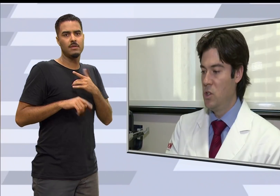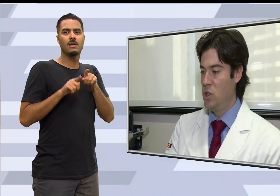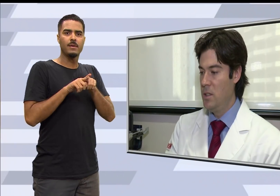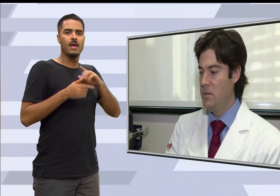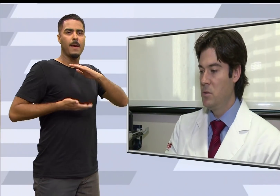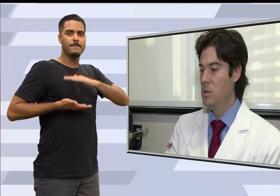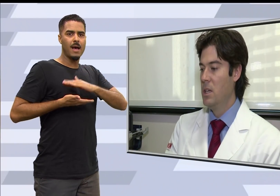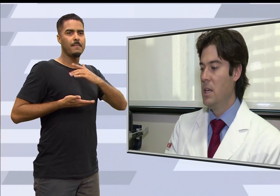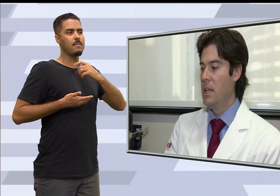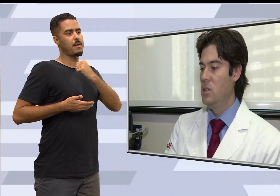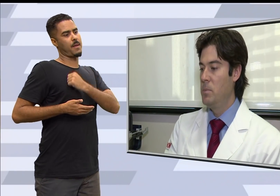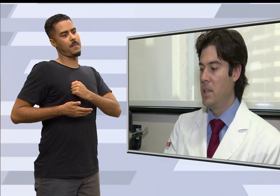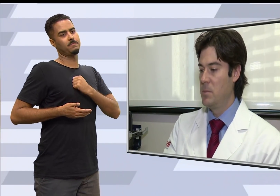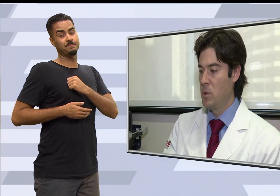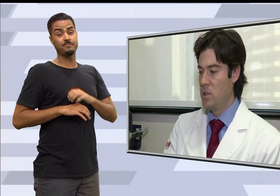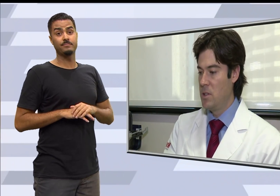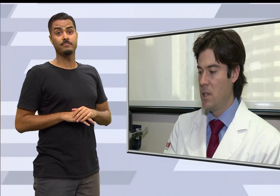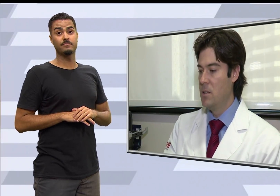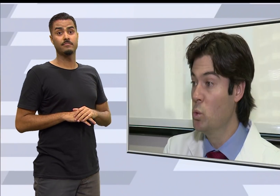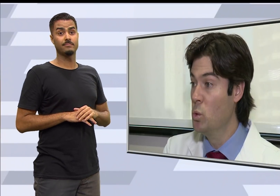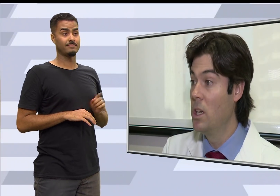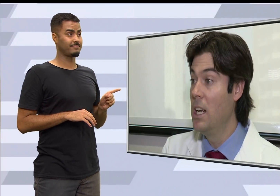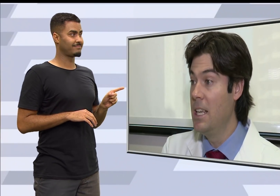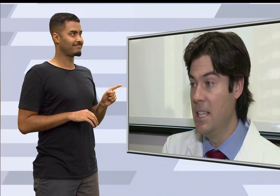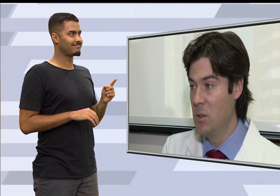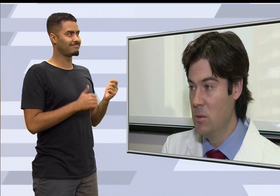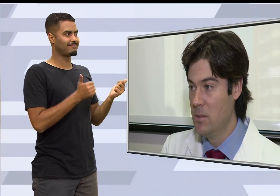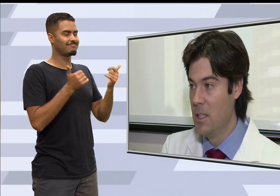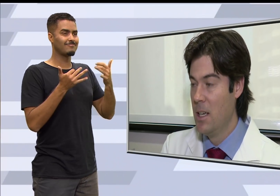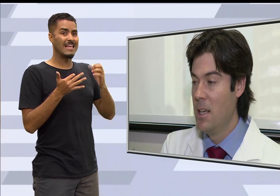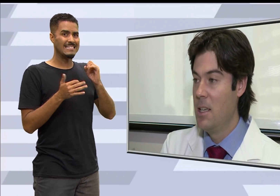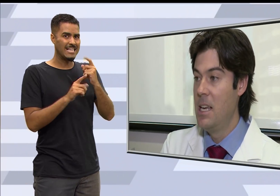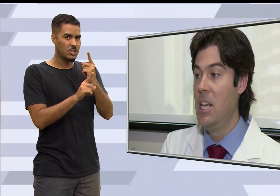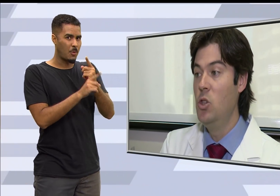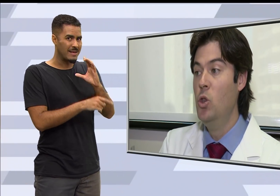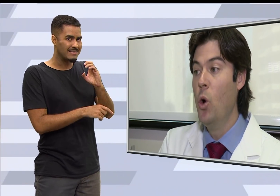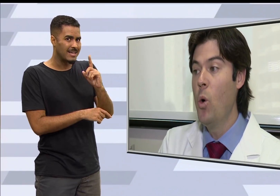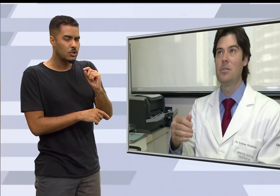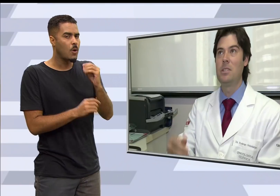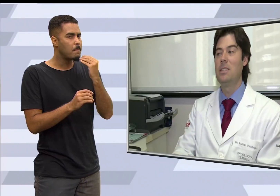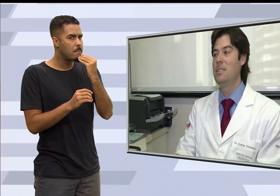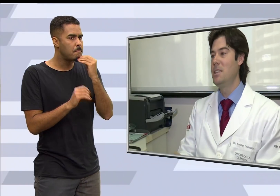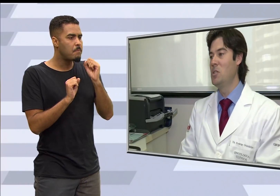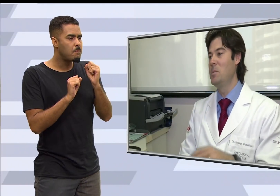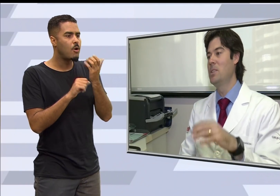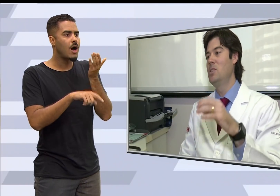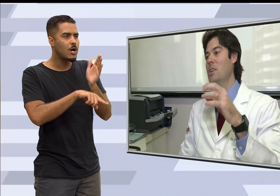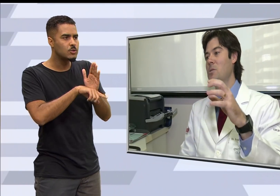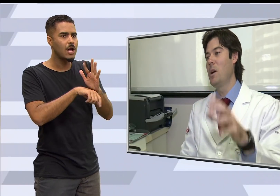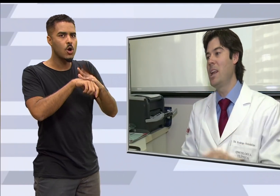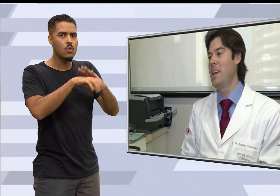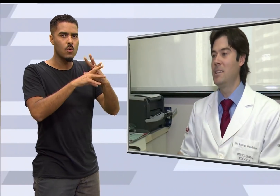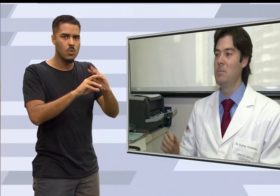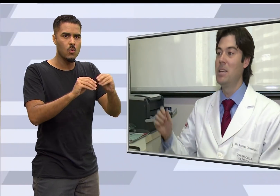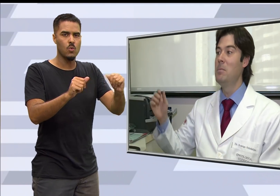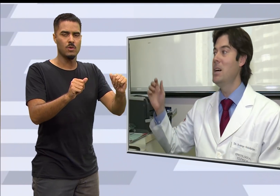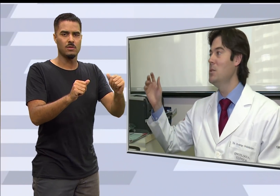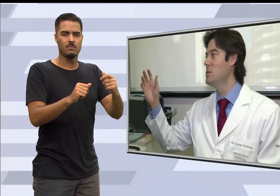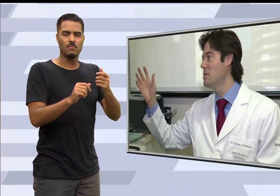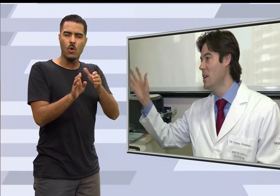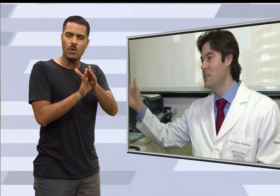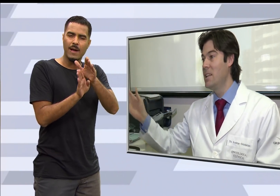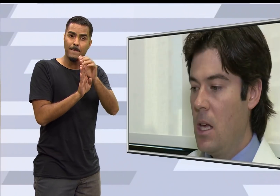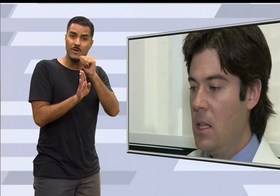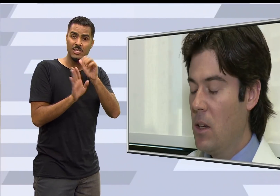Este oncologista diz que o diagnóstico precoce pode aumentar as chances de cura do câncer e orienta as mulheres a observar